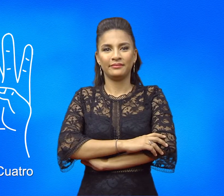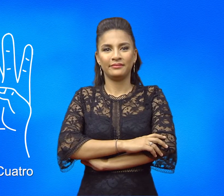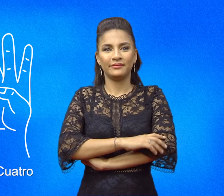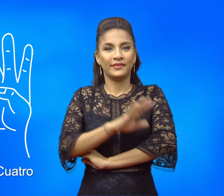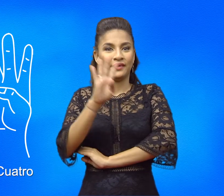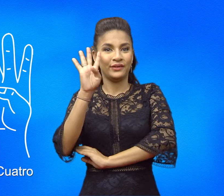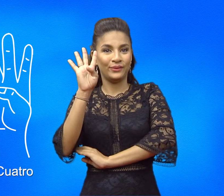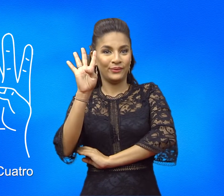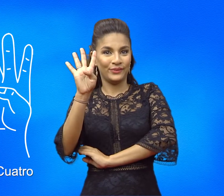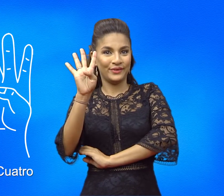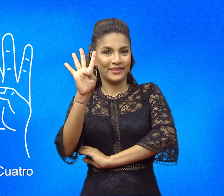4